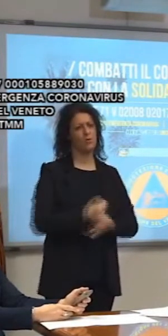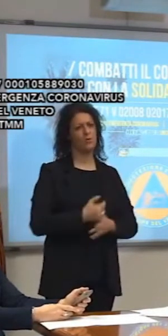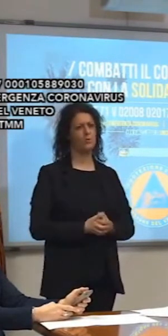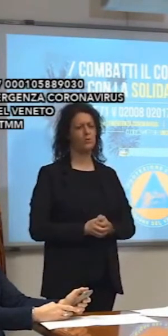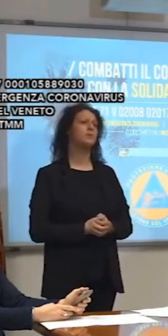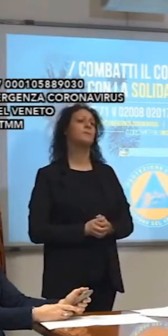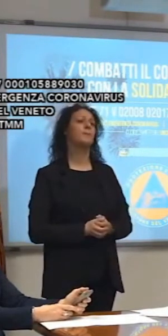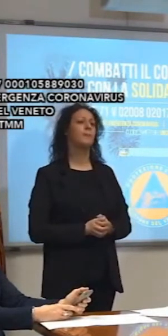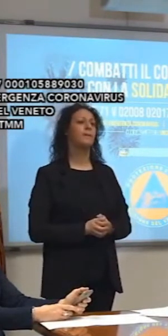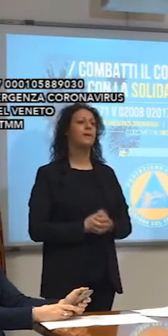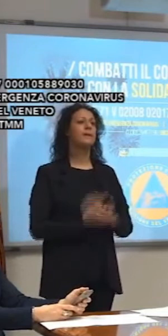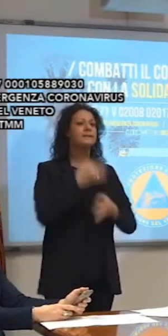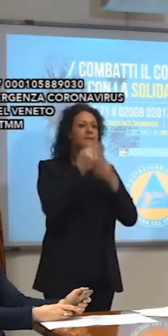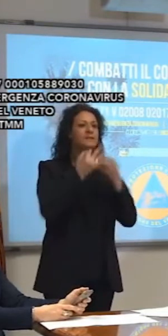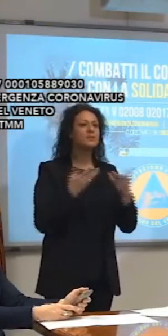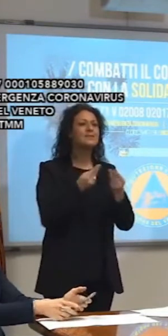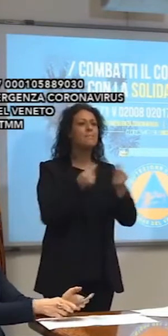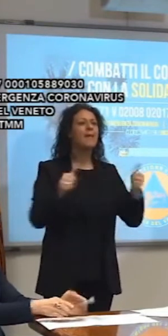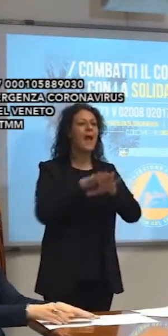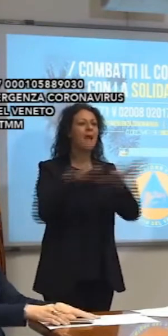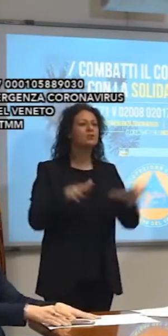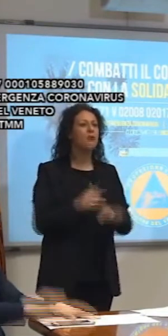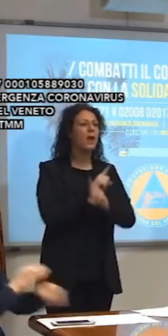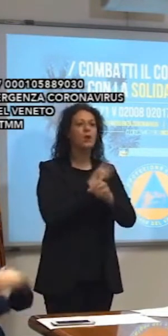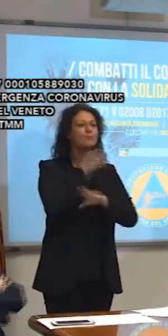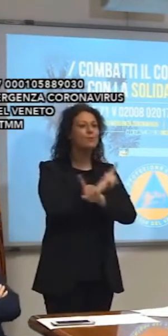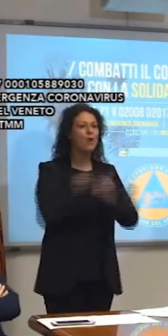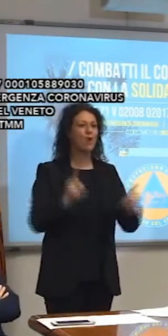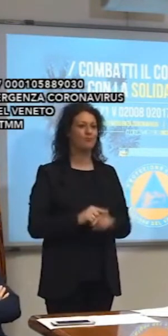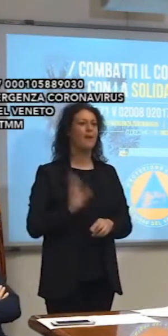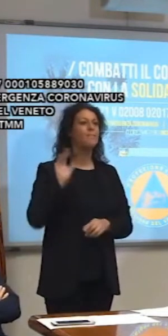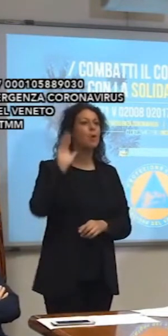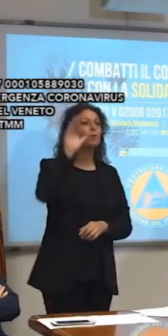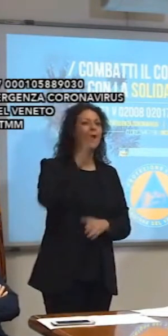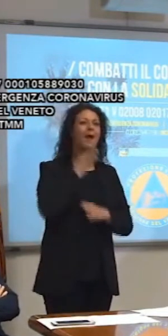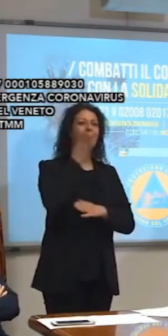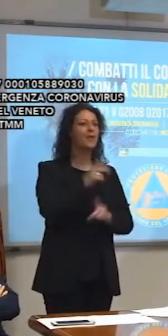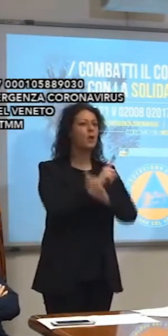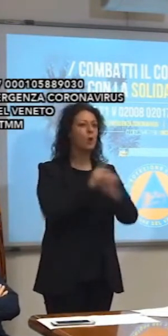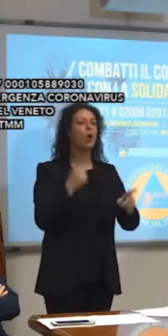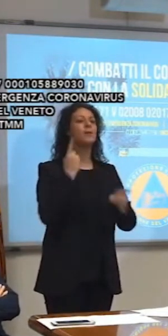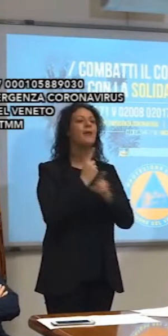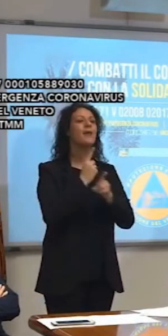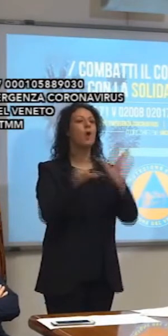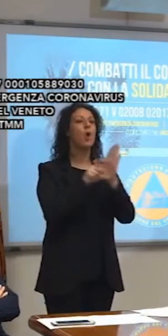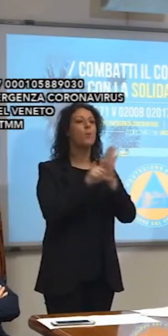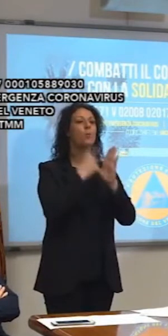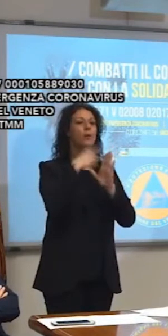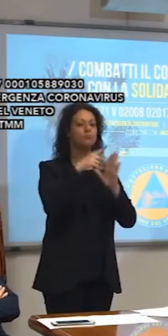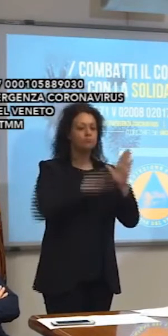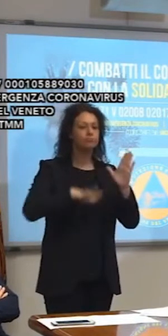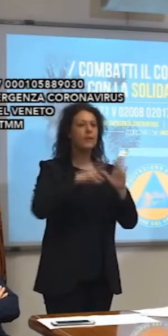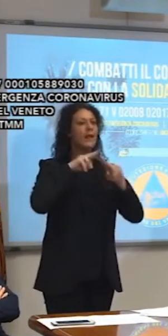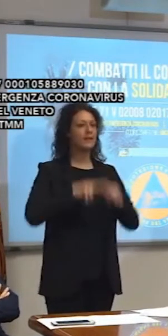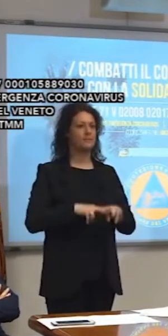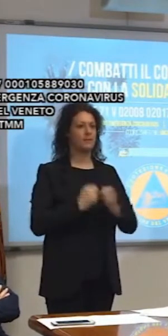Quindi in spiaggia non si va, in montagna non si va, si resta nel proprio comune di residenza e si esce di